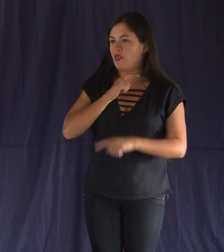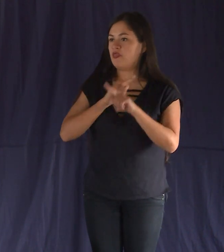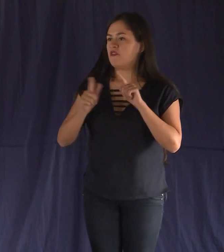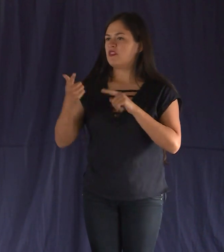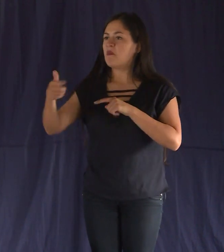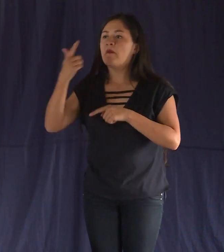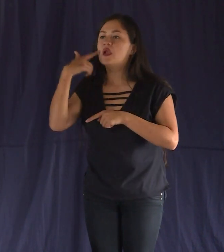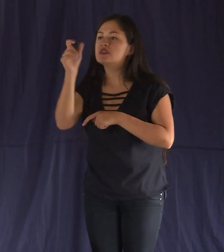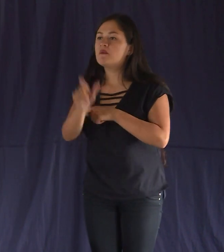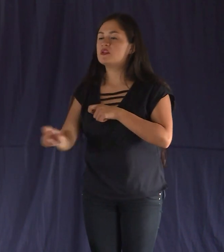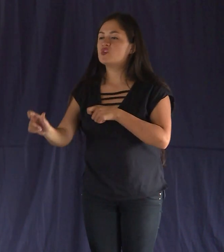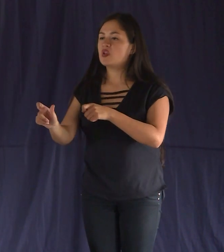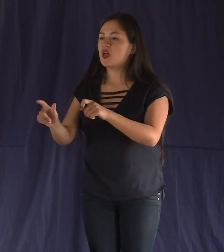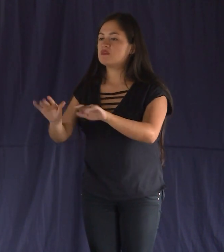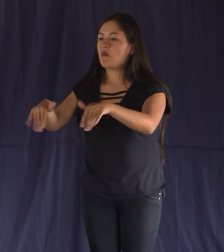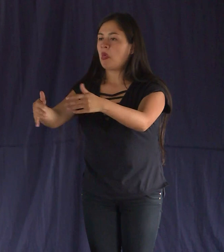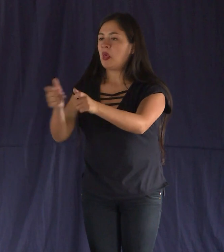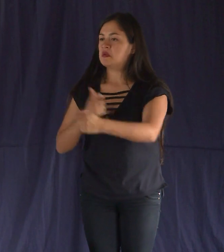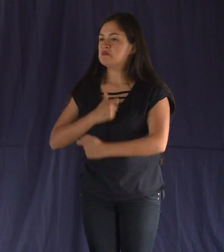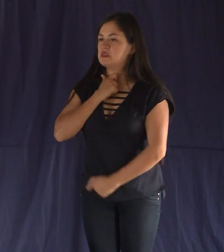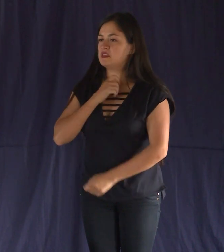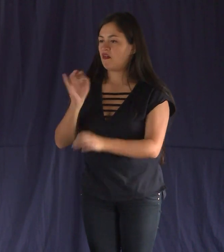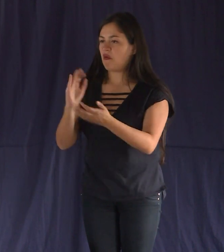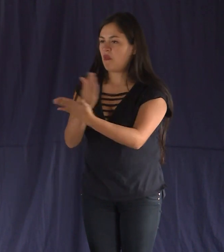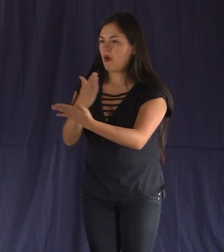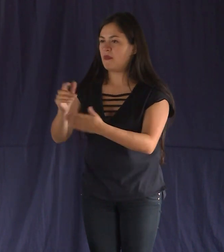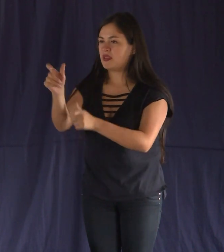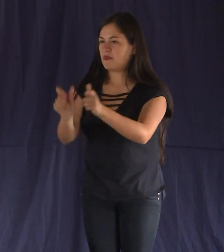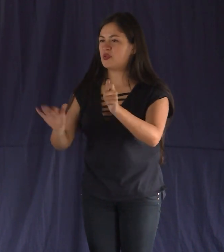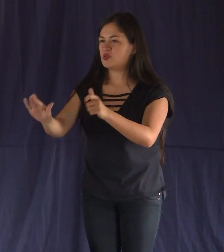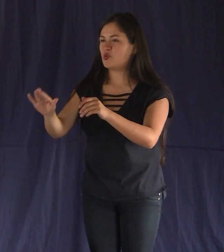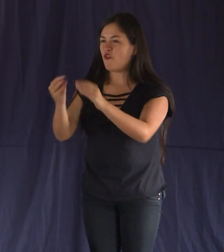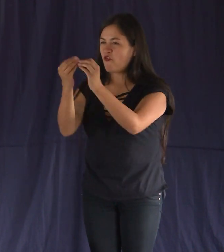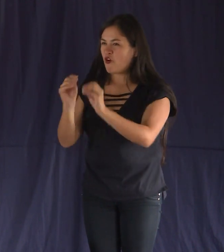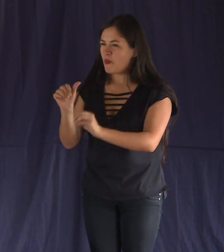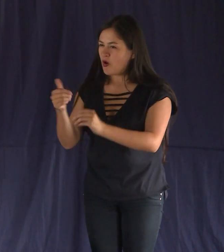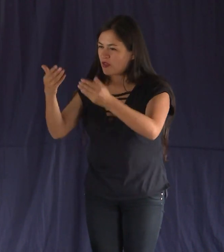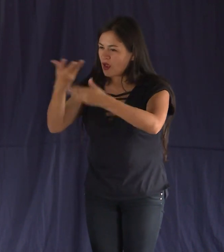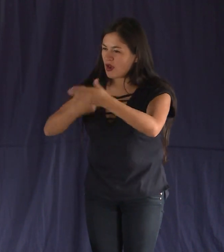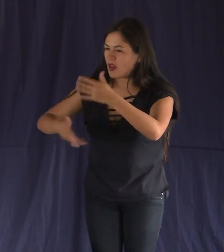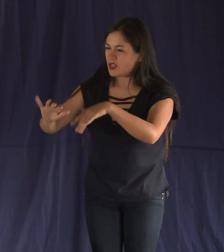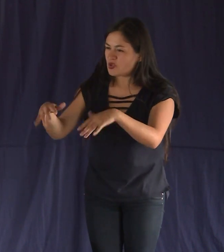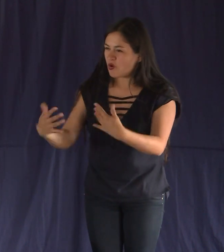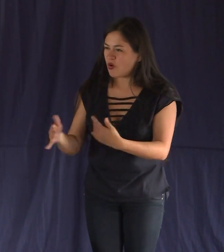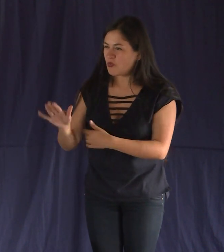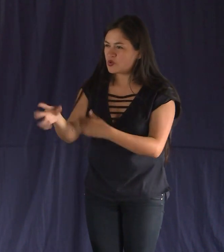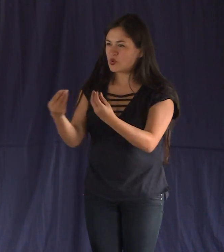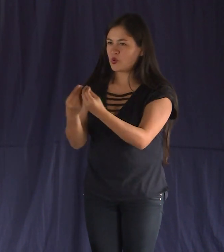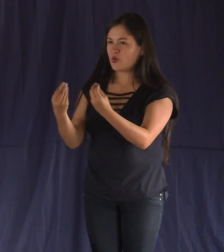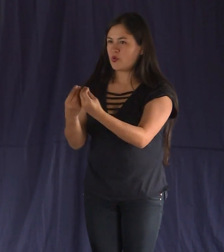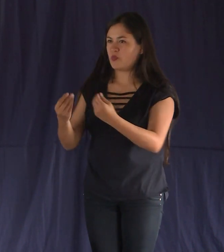eso de esa otra forma de relación, ¿cierto?